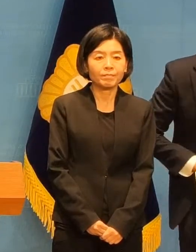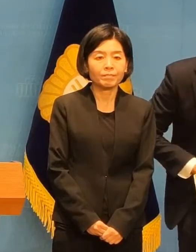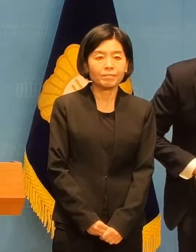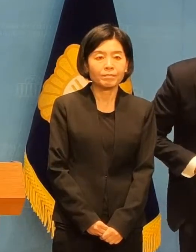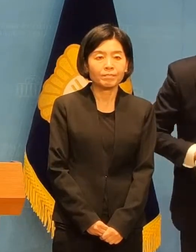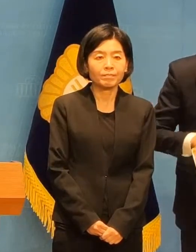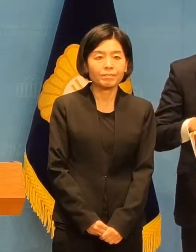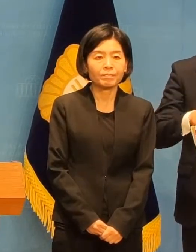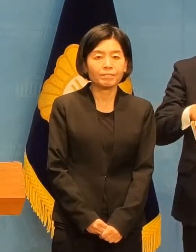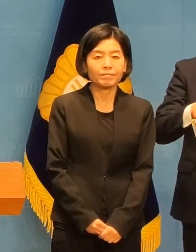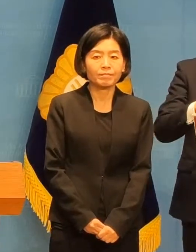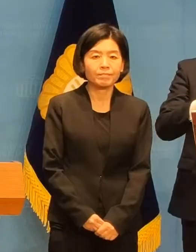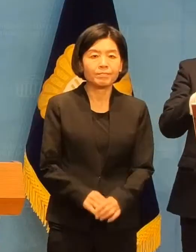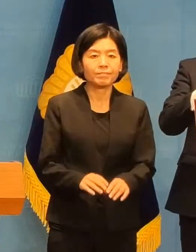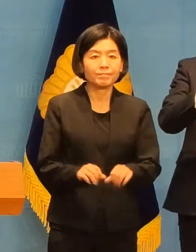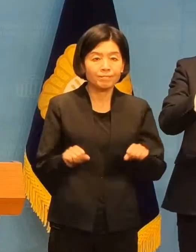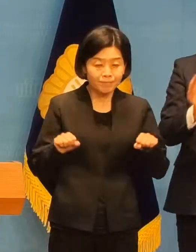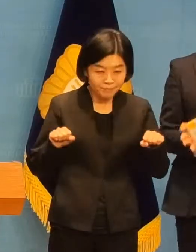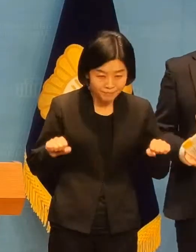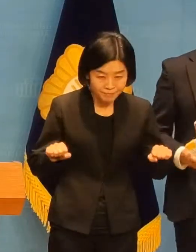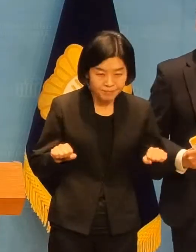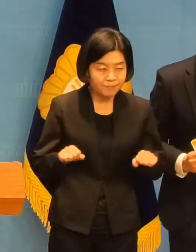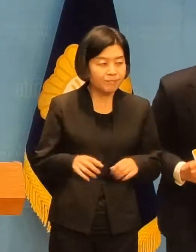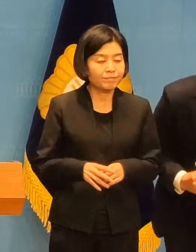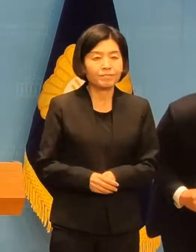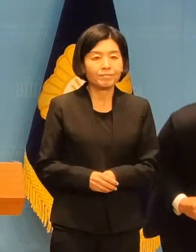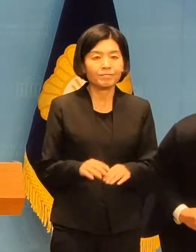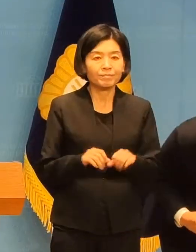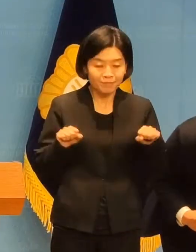인사 먼저 드리고 인사드리겠습니다. 네, 다 같이 인사.